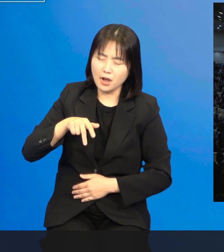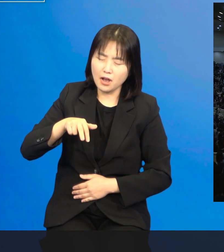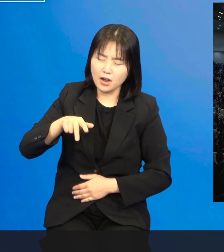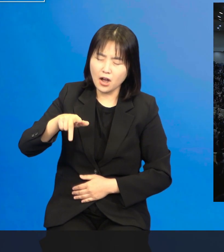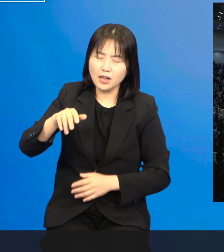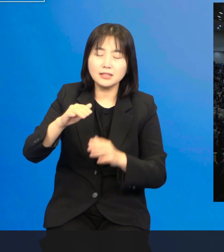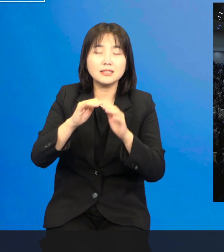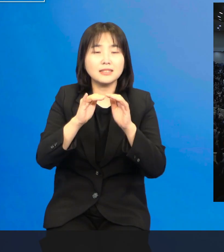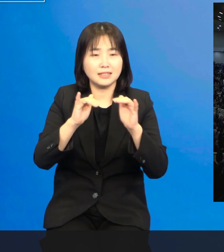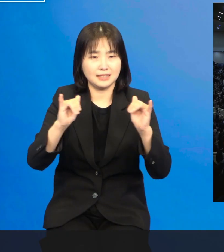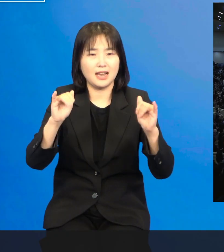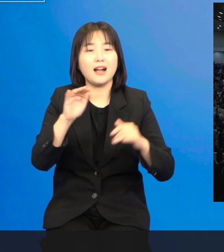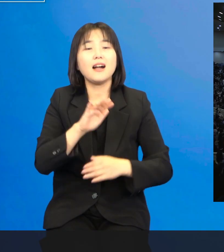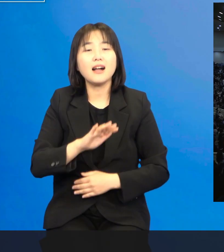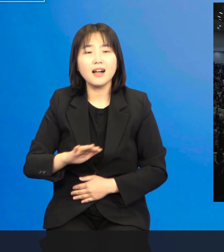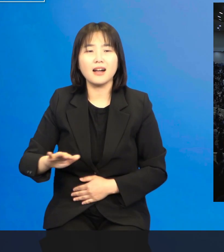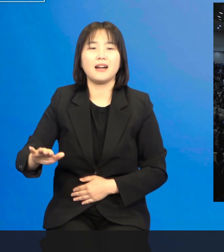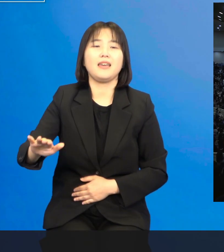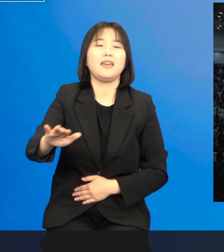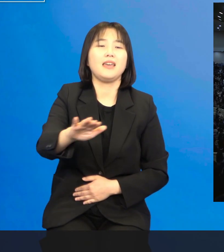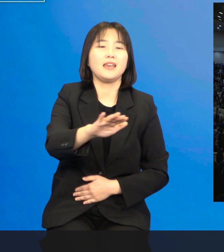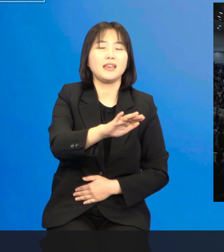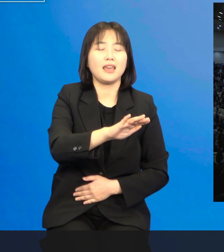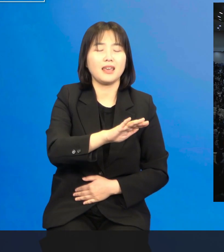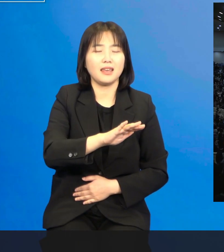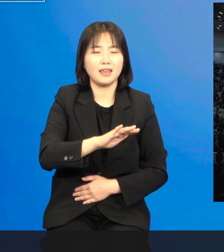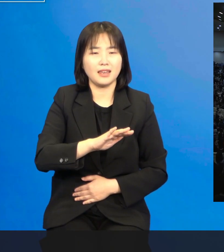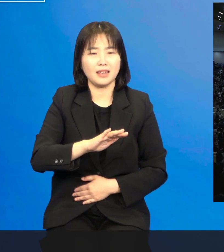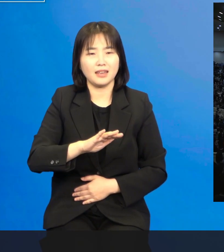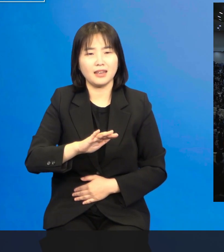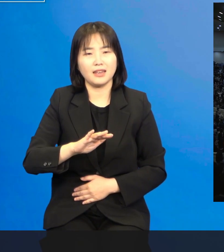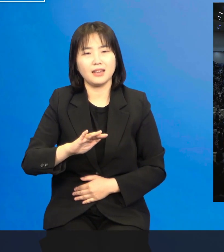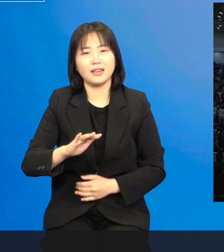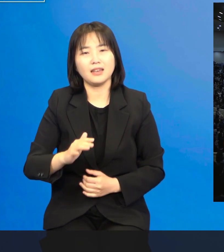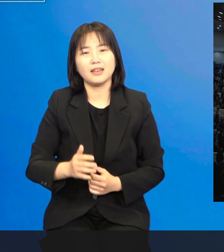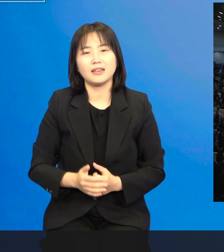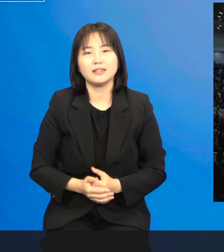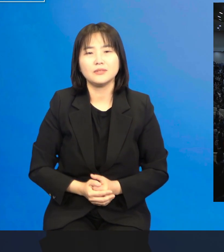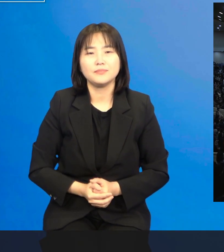신뢰하며 받는 자에게.